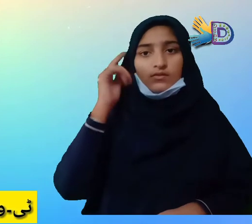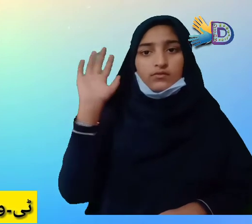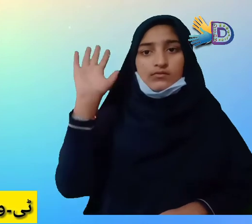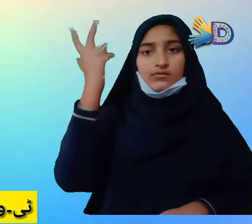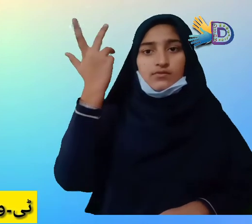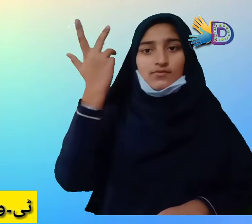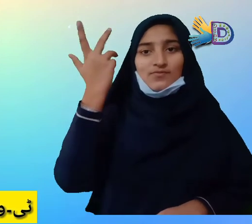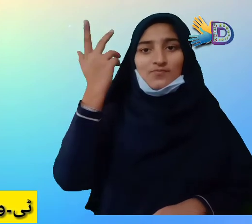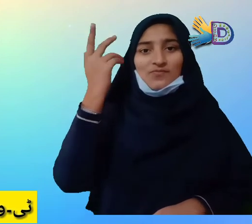इजाद किया।